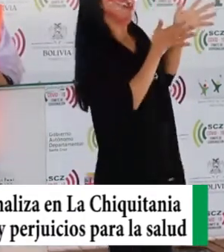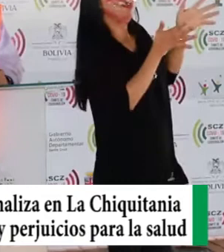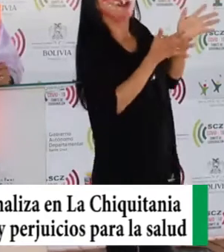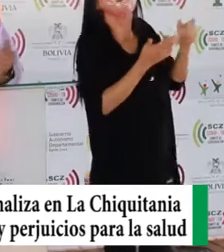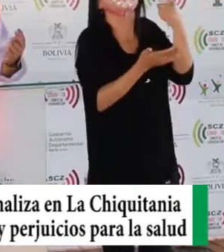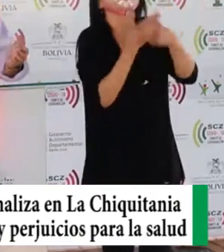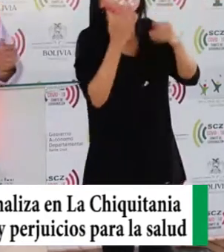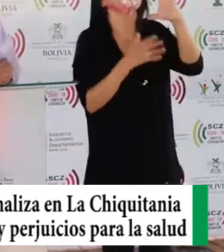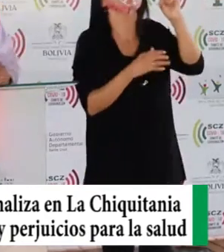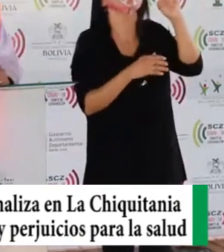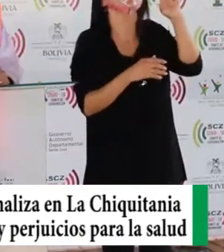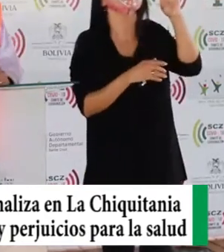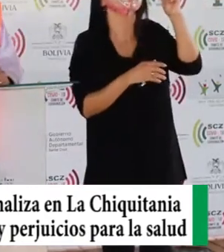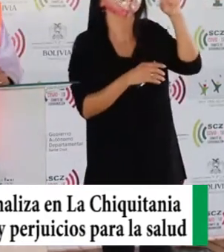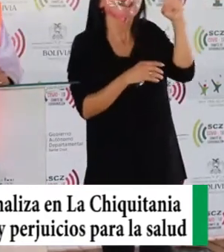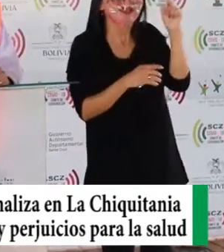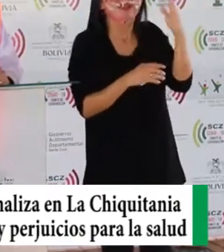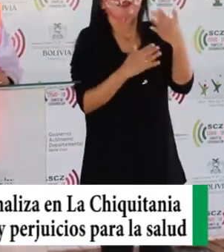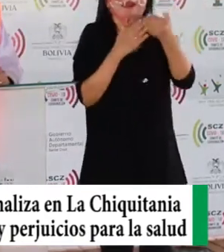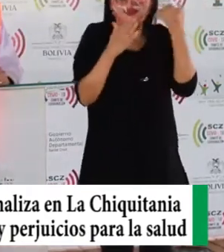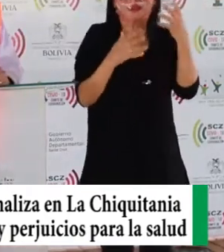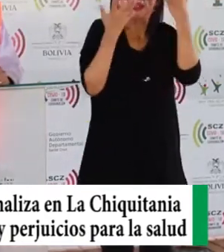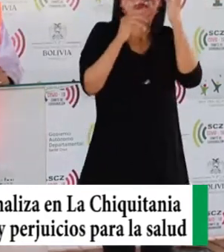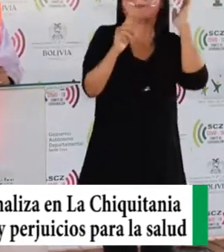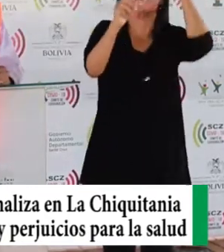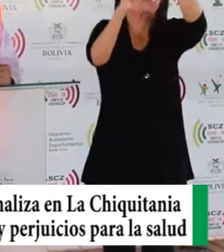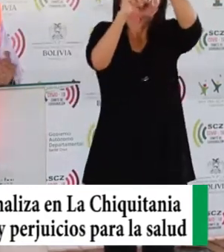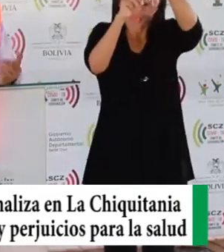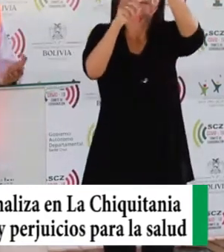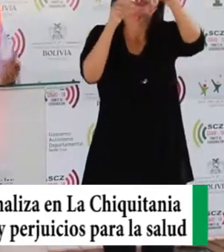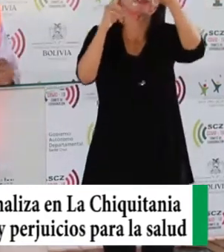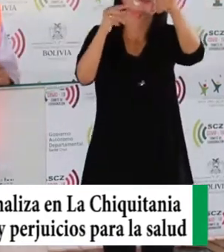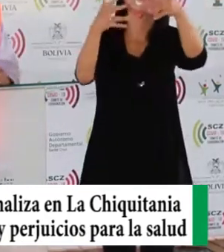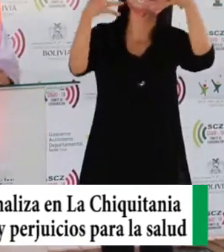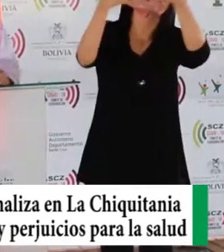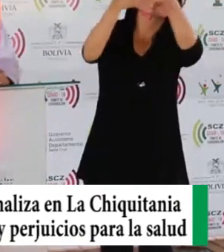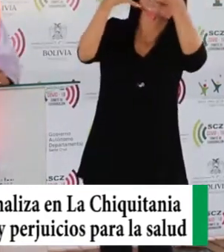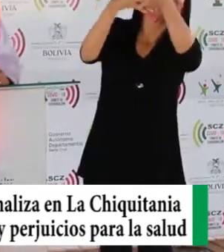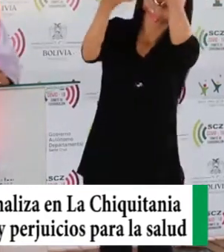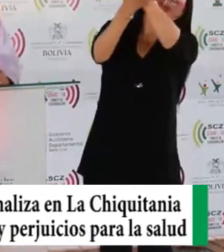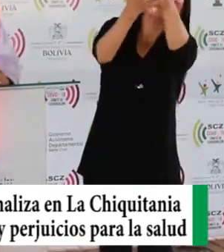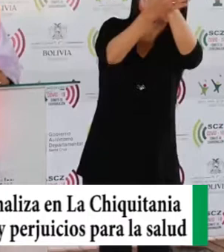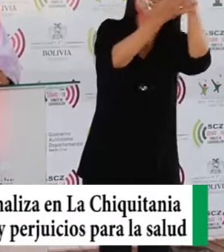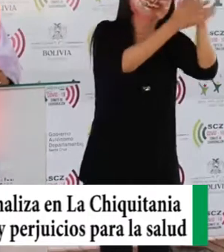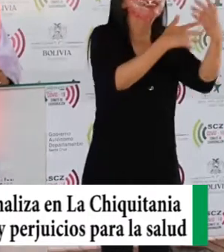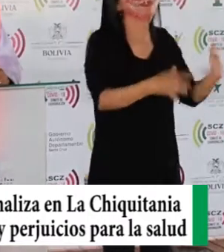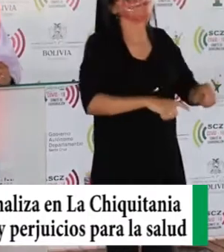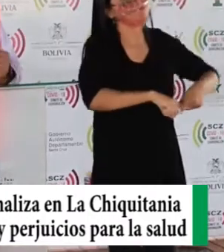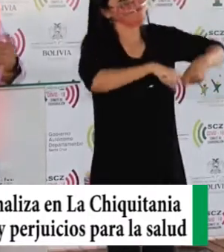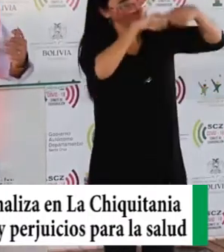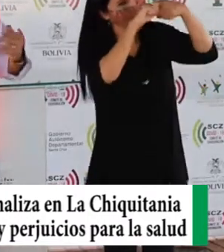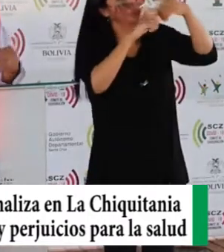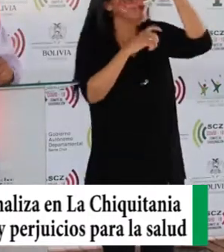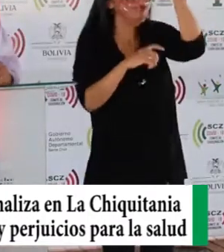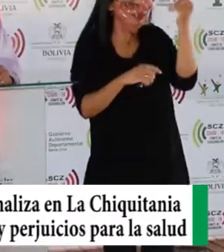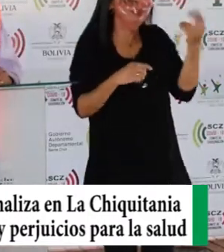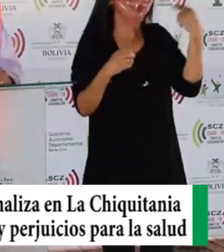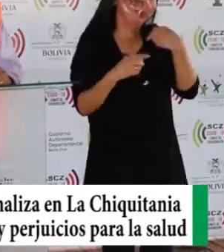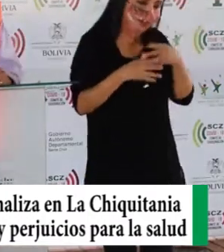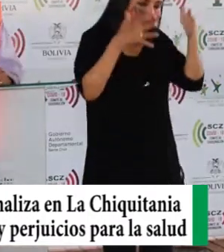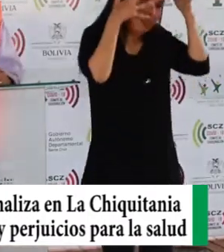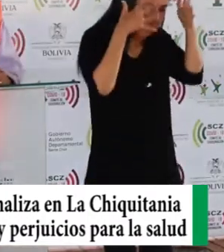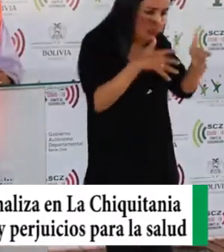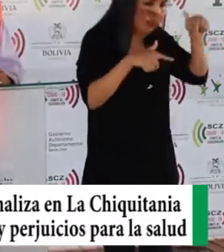la provincia Cordillera por ir a la provincia Andrés Ibáñez al no haber bloqueos, no haber límites para que